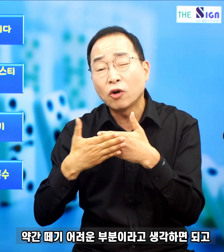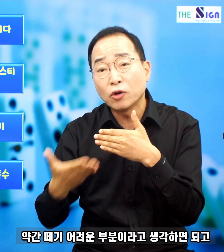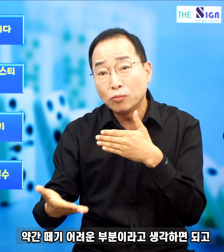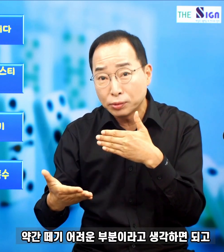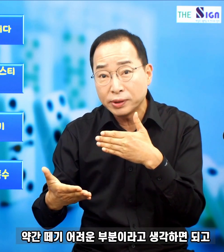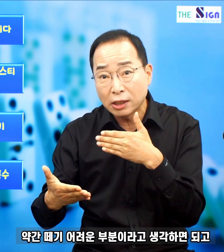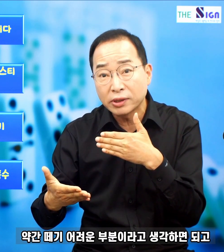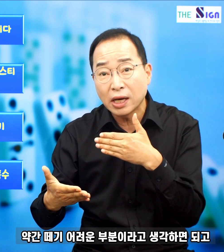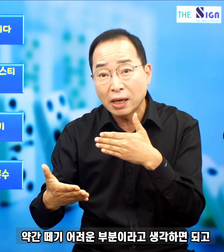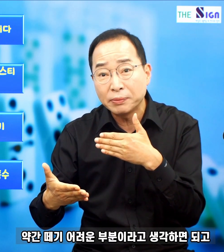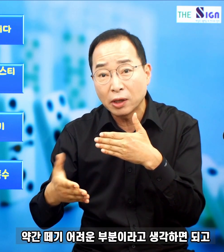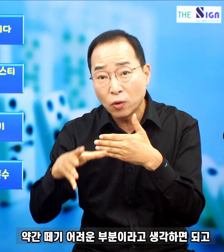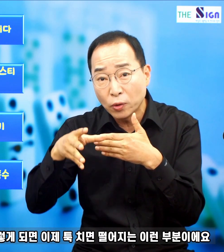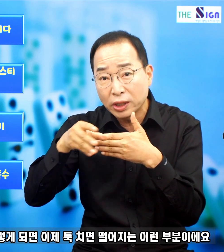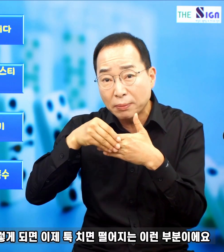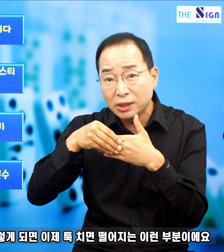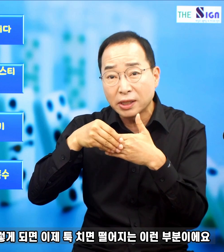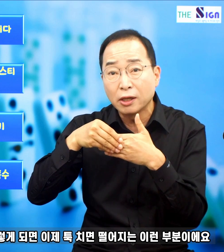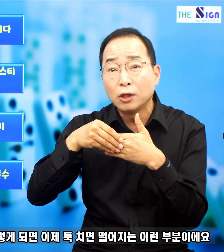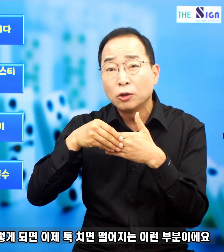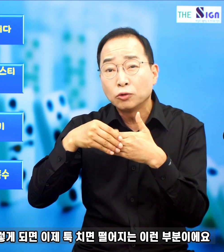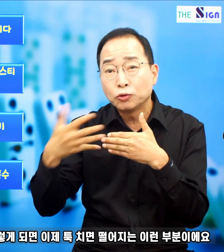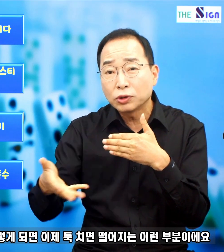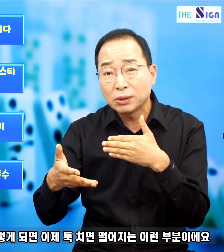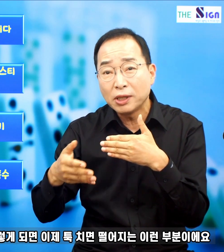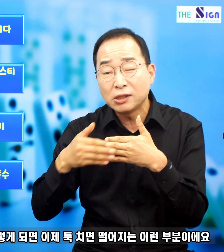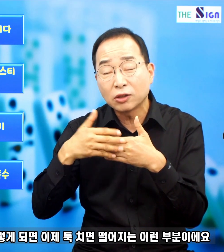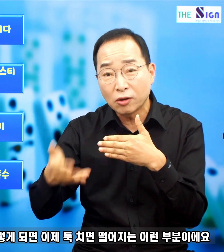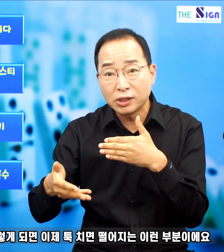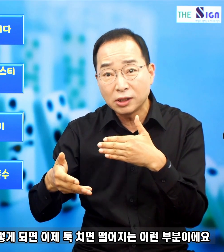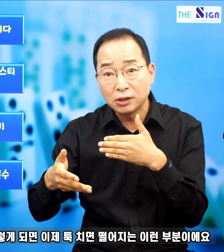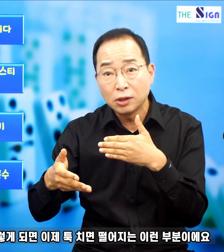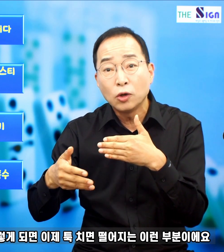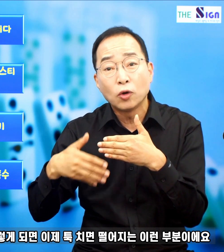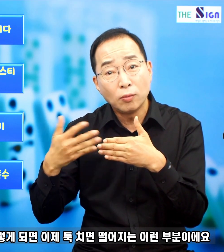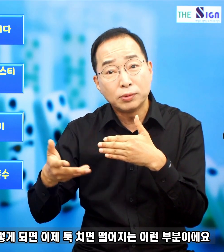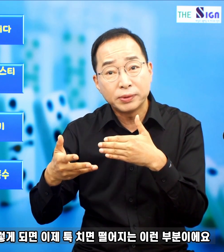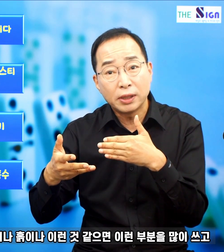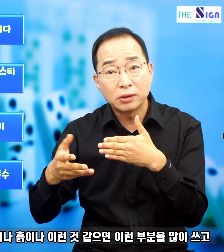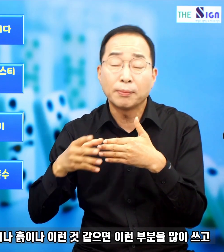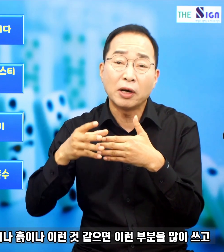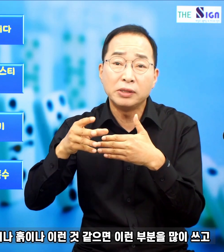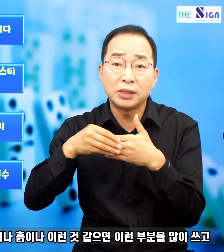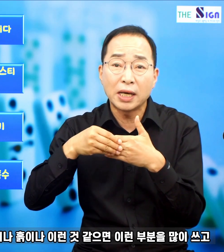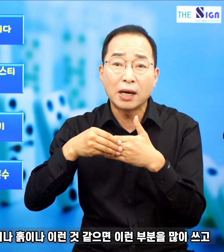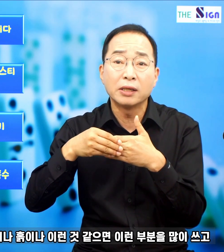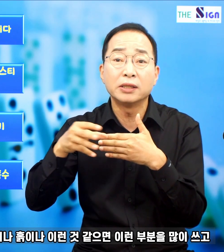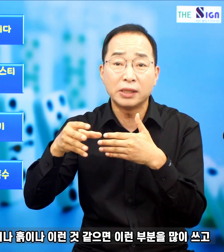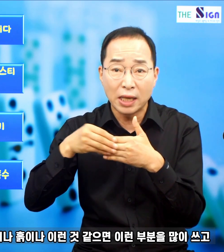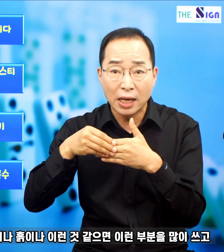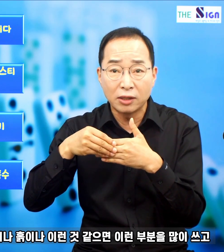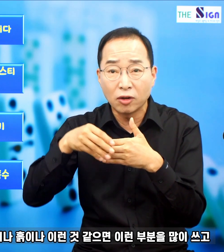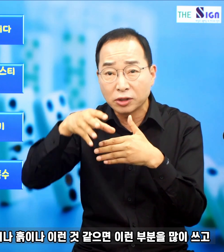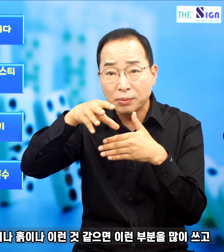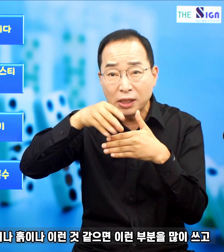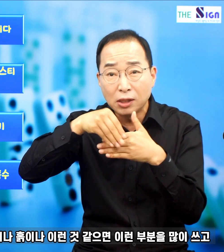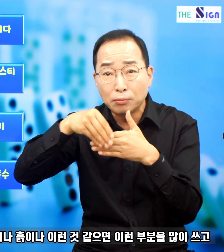어려운 부분이라고 생각하면 되고, 이렇게 되면 이제 툭 치면 이제 떨어지는 이런 부분이에요. 그래서 먼지나 흙이나 이런 것 같으면 이런 부분을